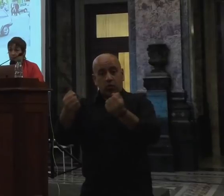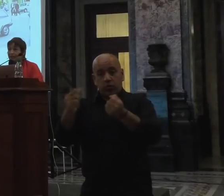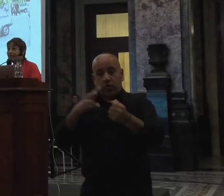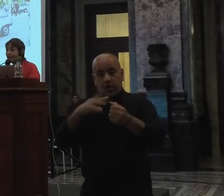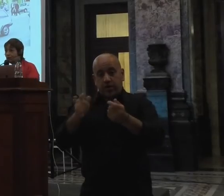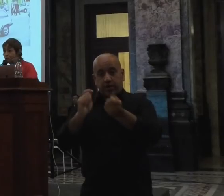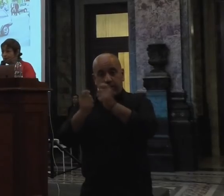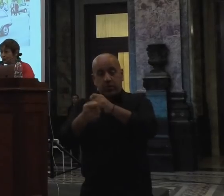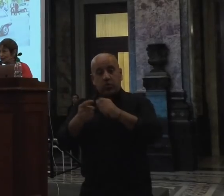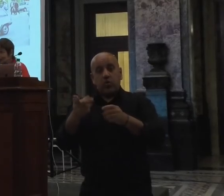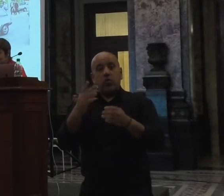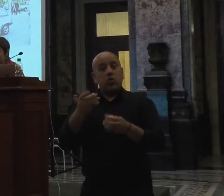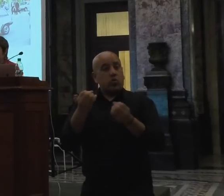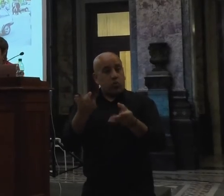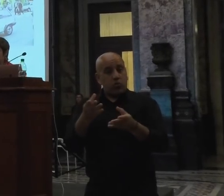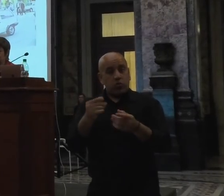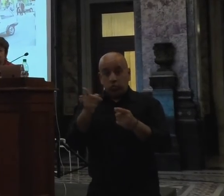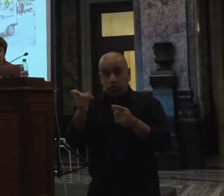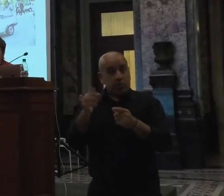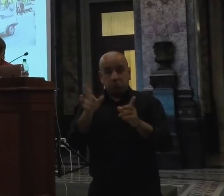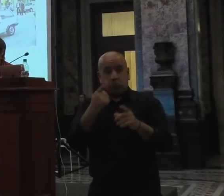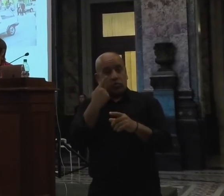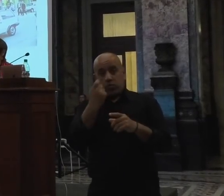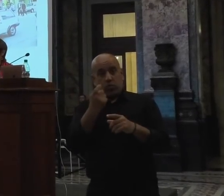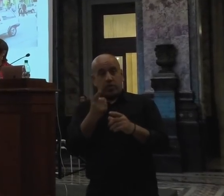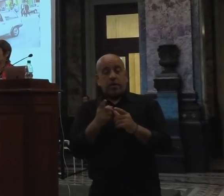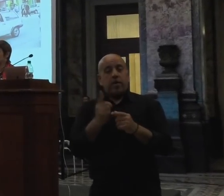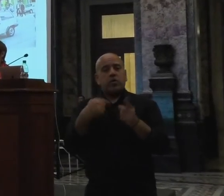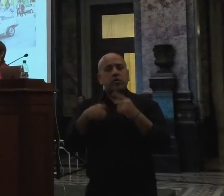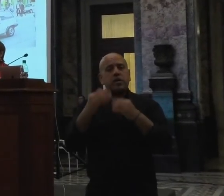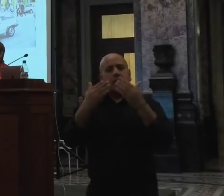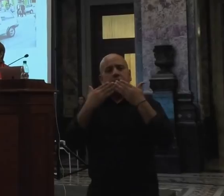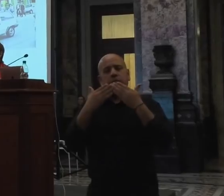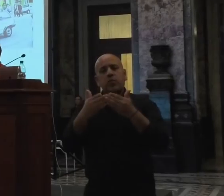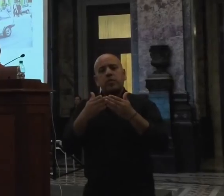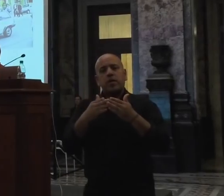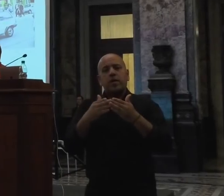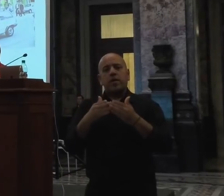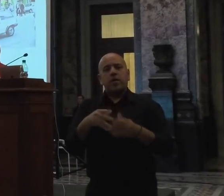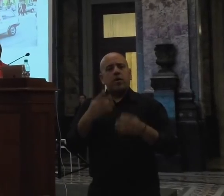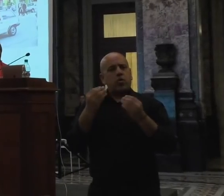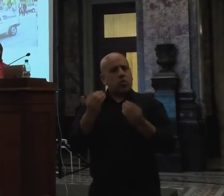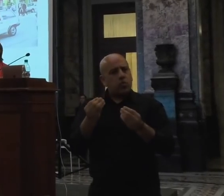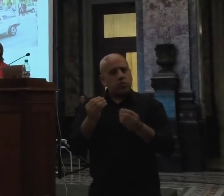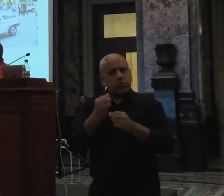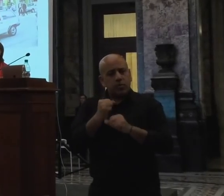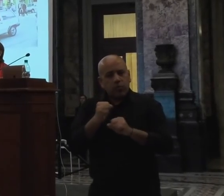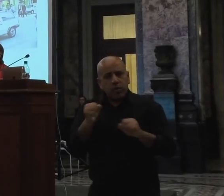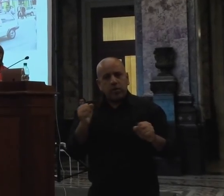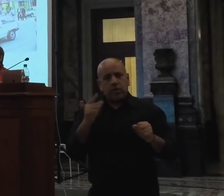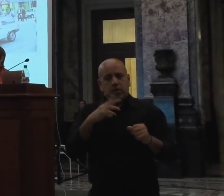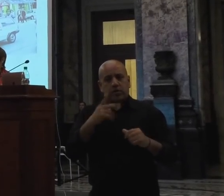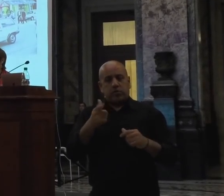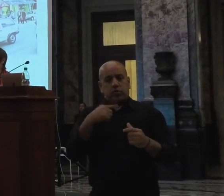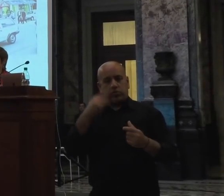cambios. Y todo pasó enfrente de ustedes. Entonces, la pregunta es, ¿Cómo es posible que cuando tenemos